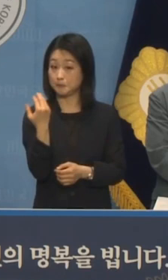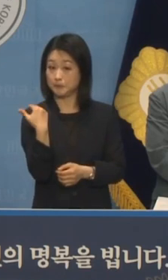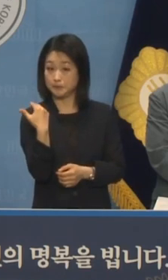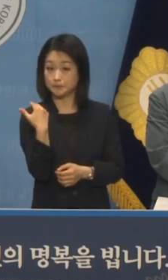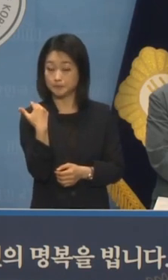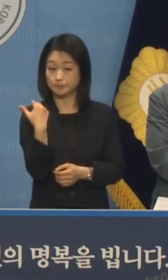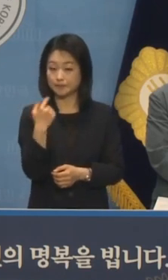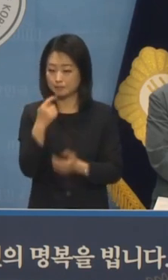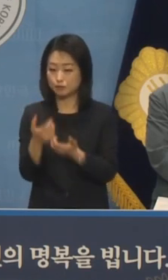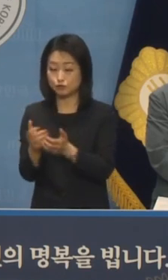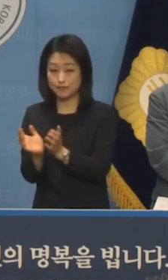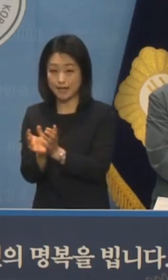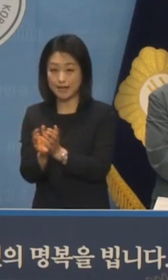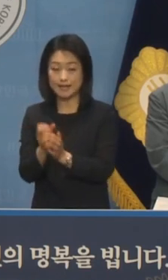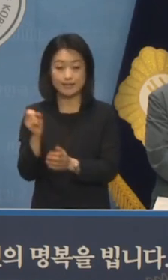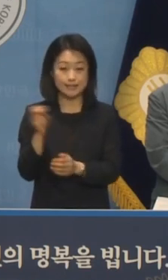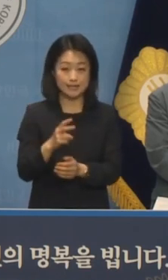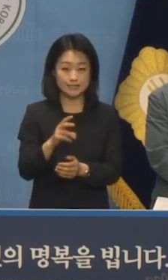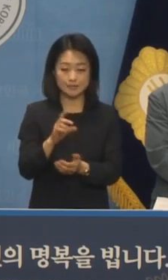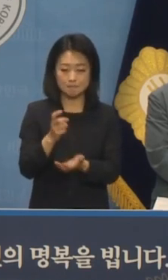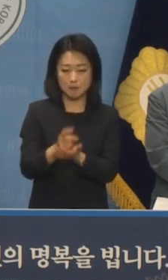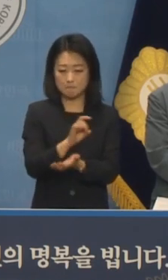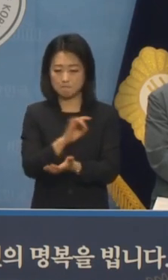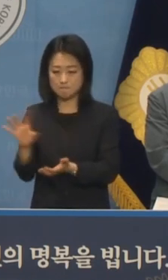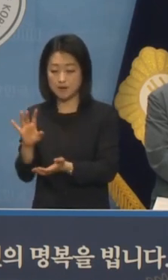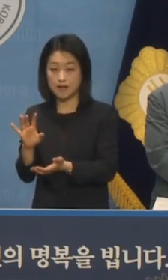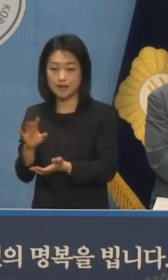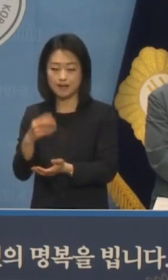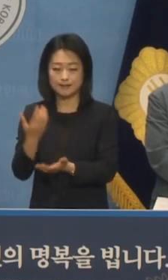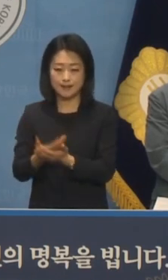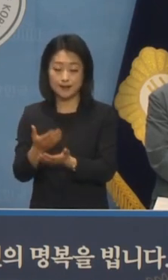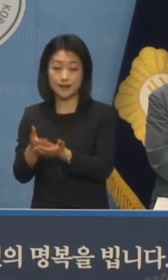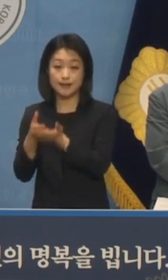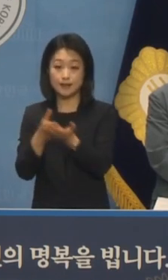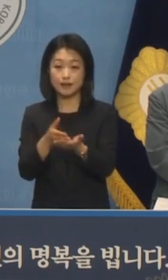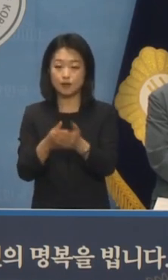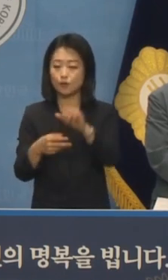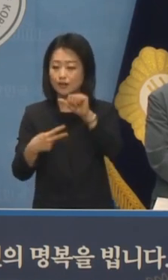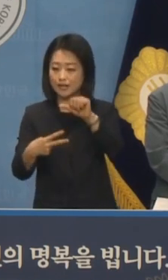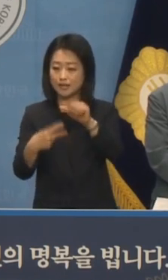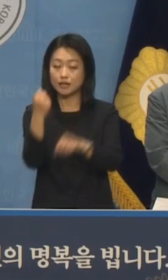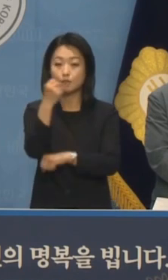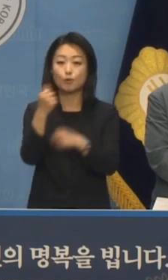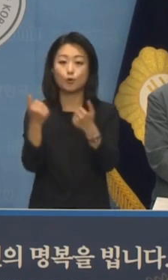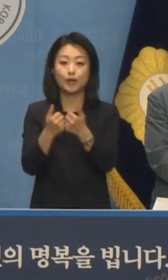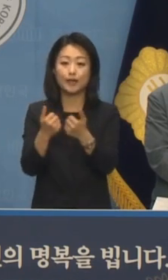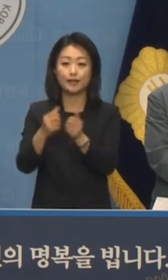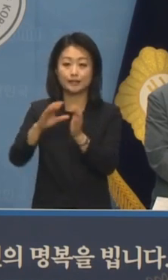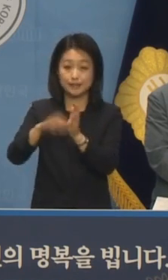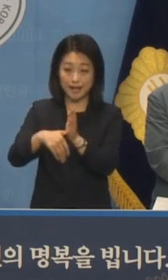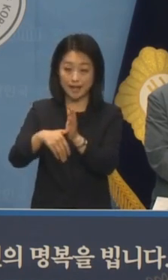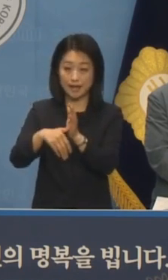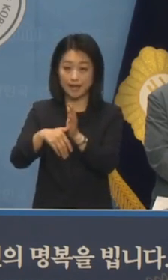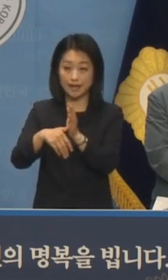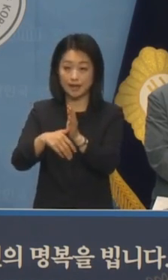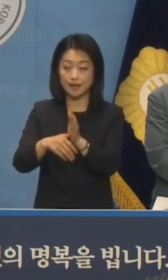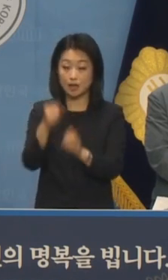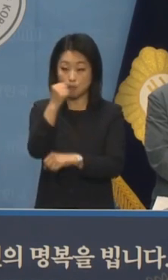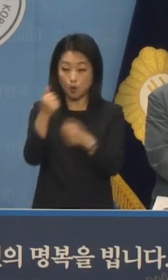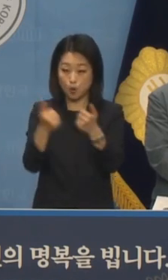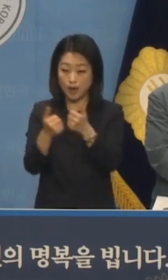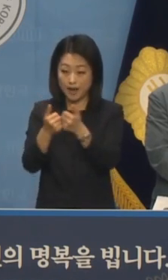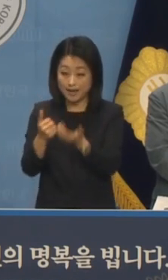또 직회부 절차를 밟았고 또 며칠 전에 있었던 5월 2일 본회의 때는 부의 의결까지